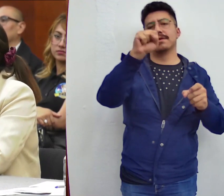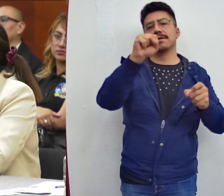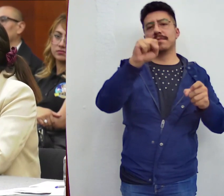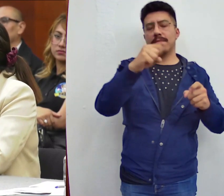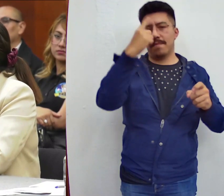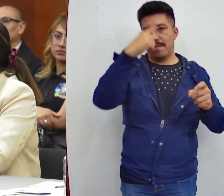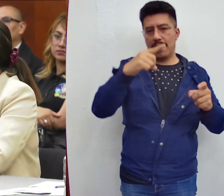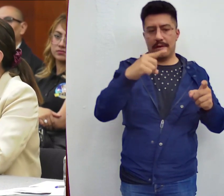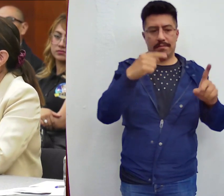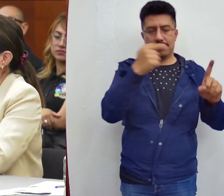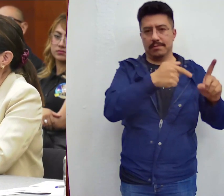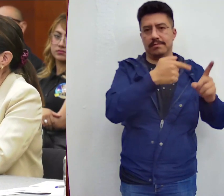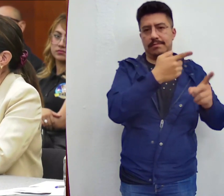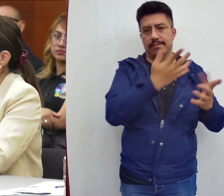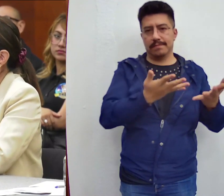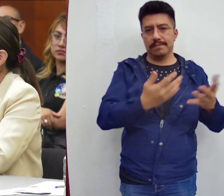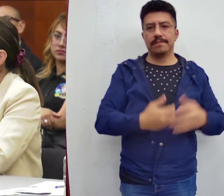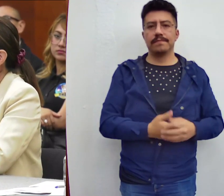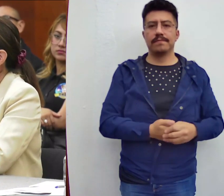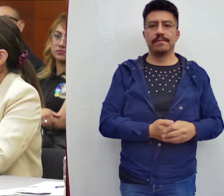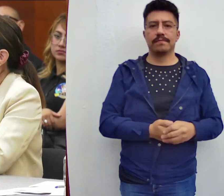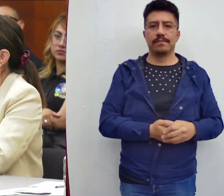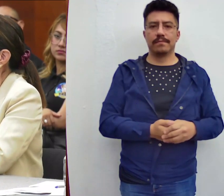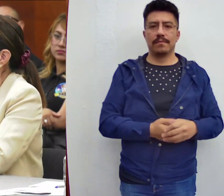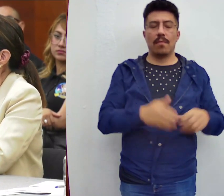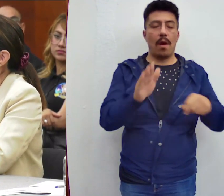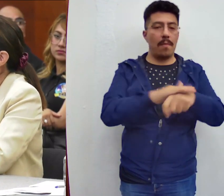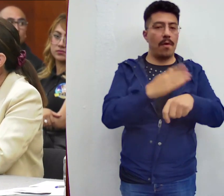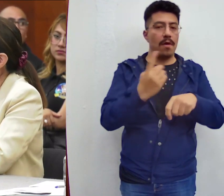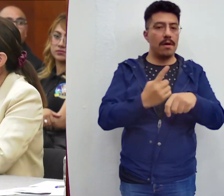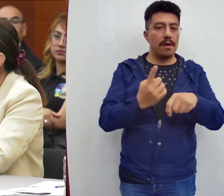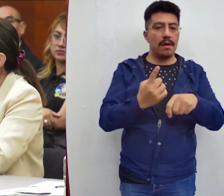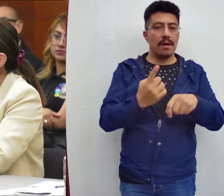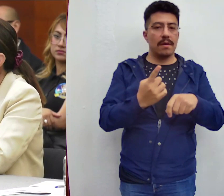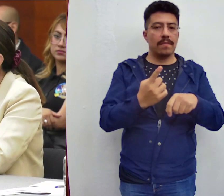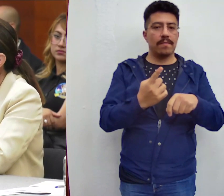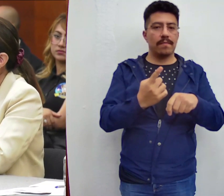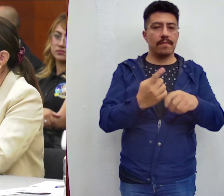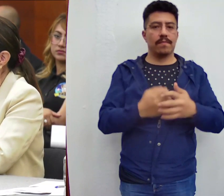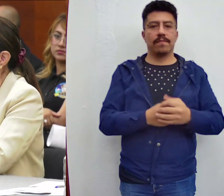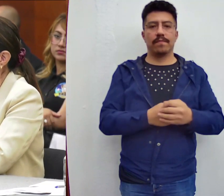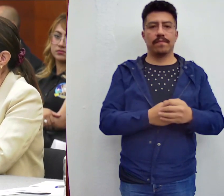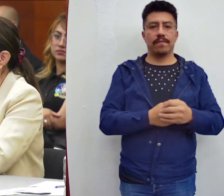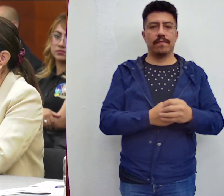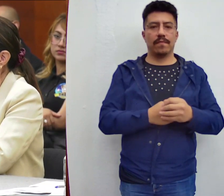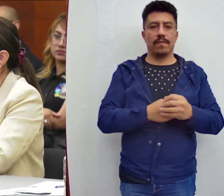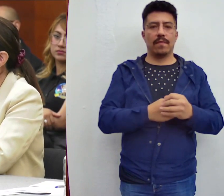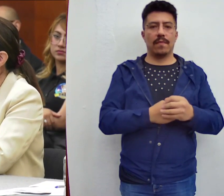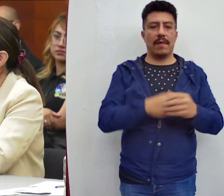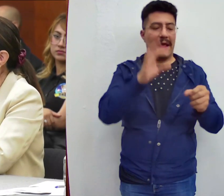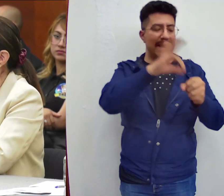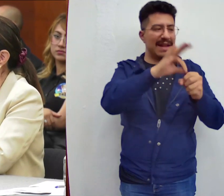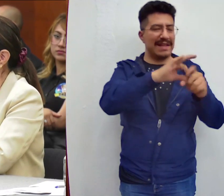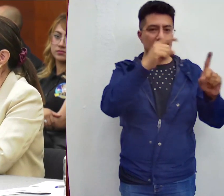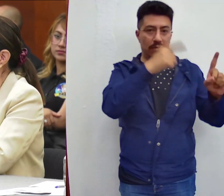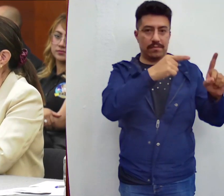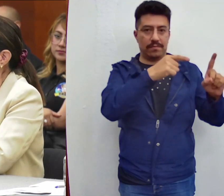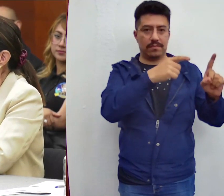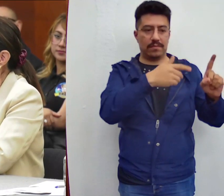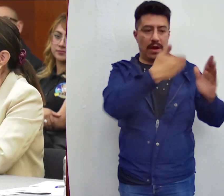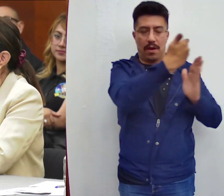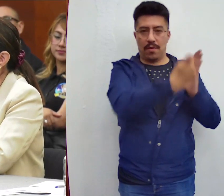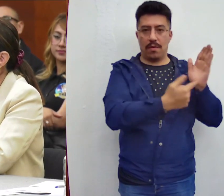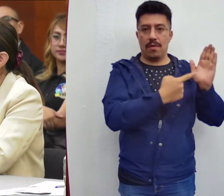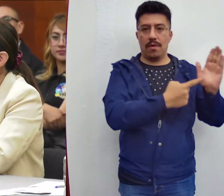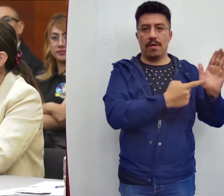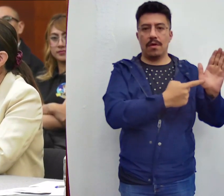manera, porque y además es una forma muy, teniendo ese registro, es